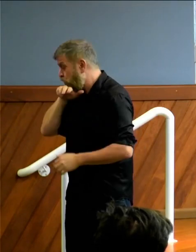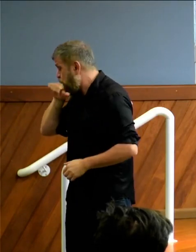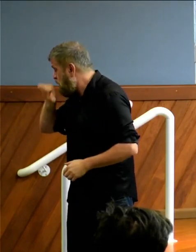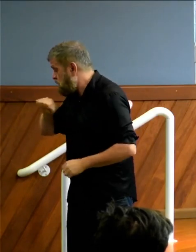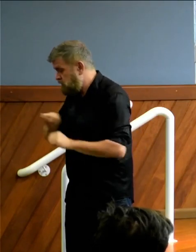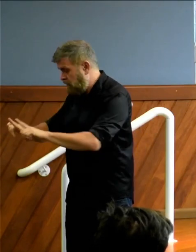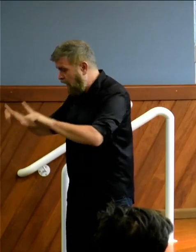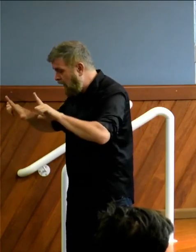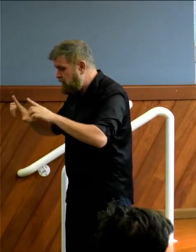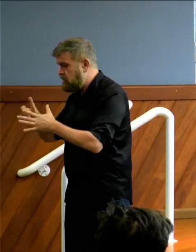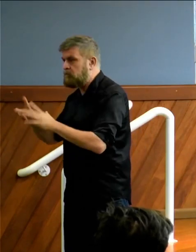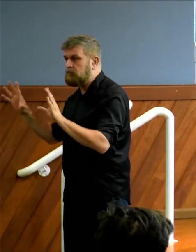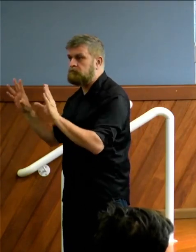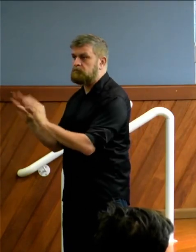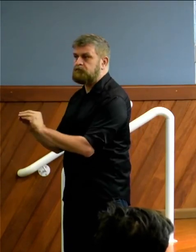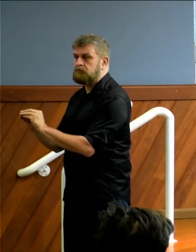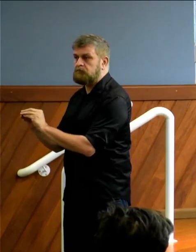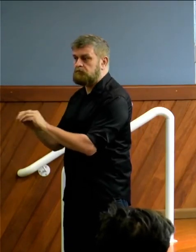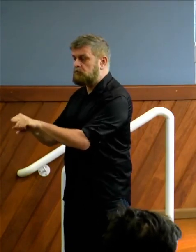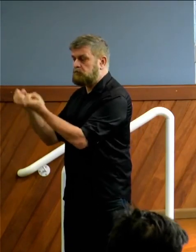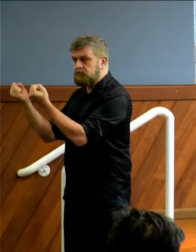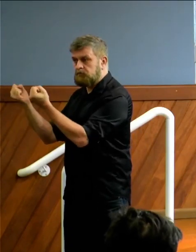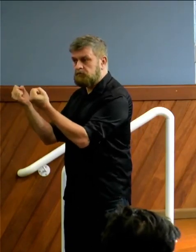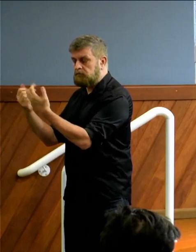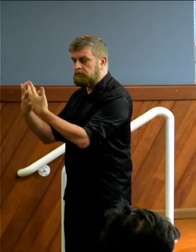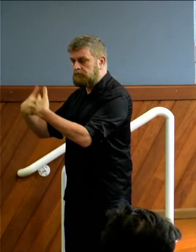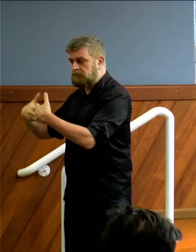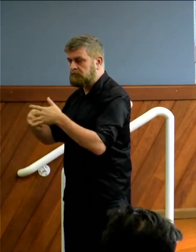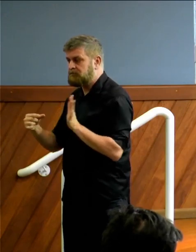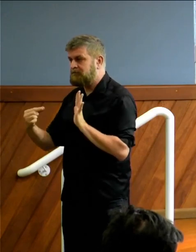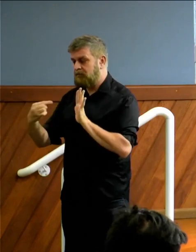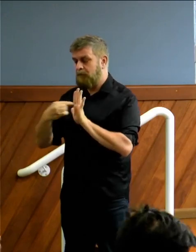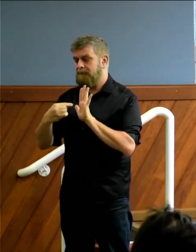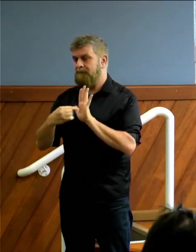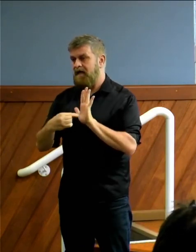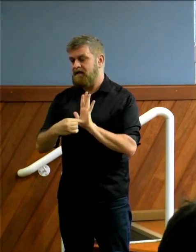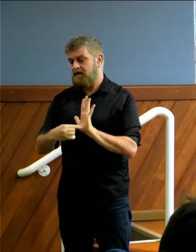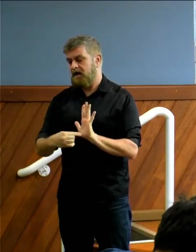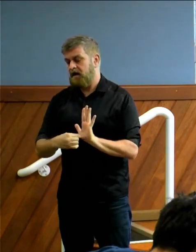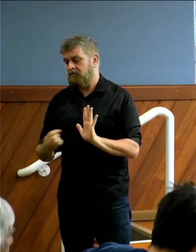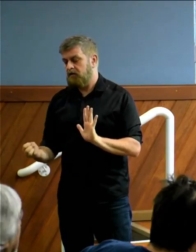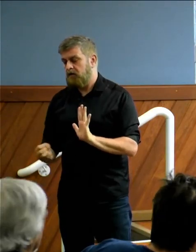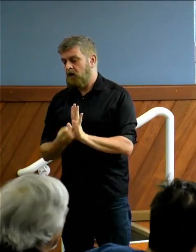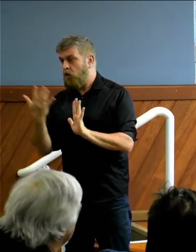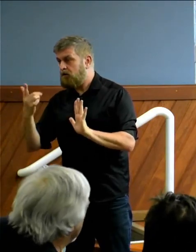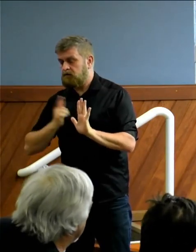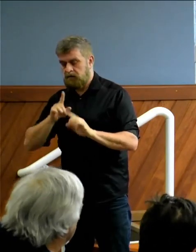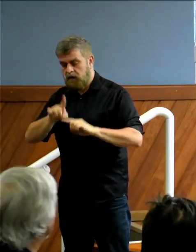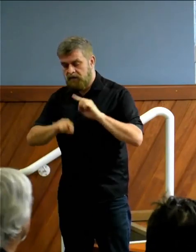ele abre, daqui a pouco ele já não abre mais, ele corrompe. Quantos pendrives que às vezes a gente coloca